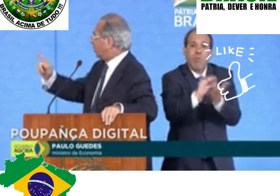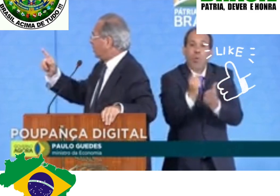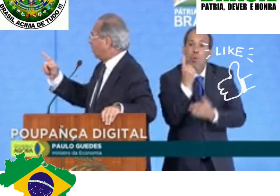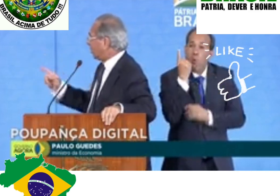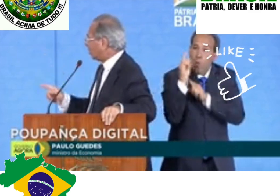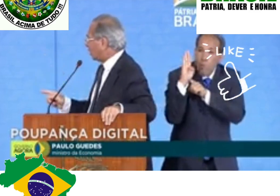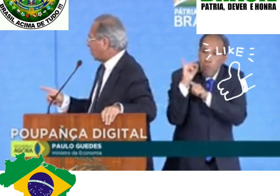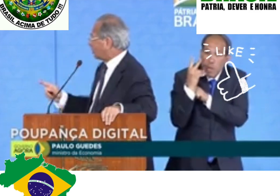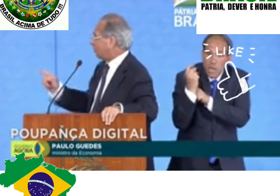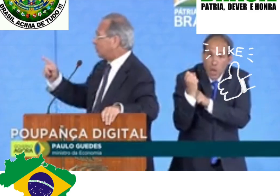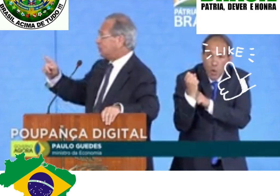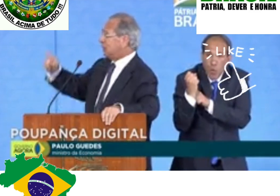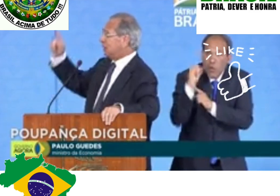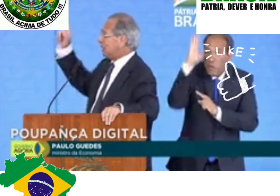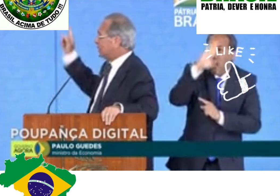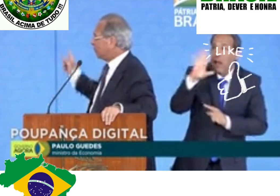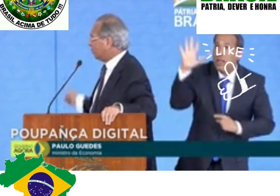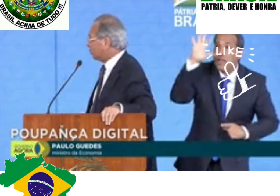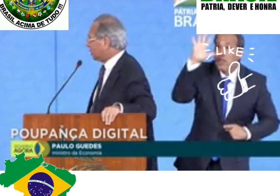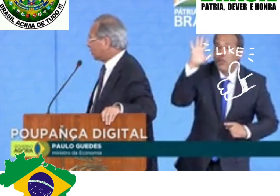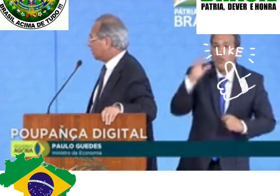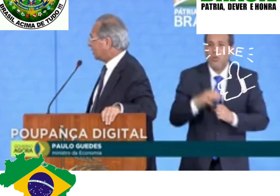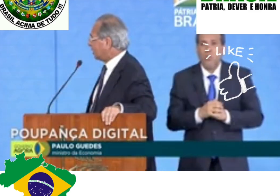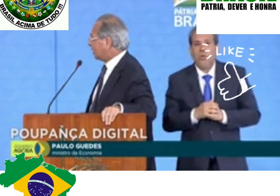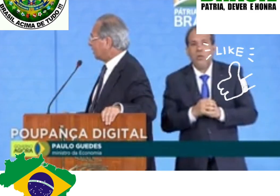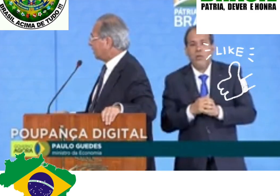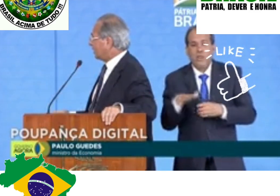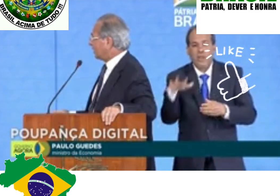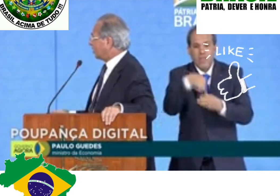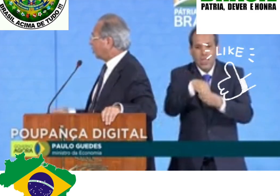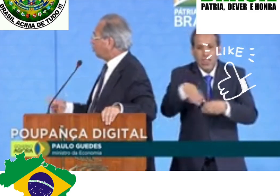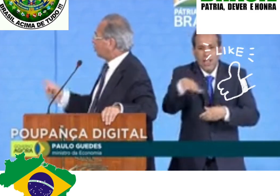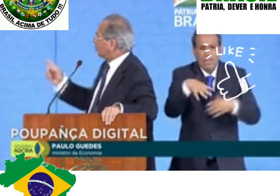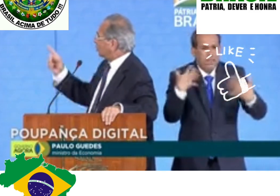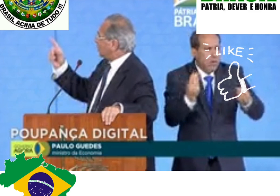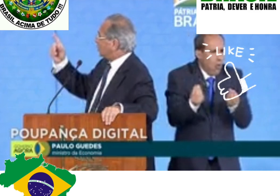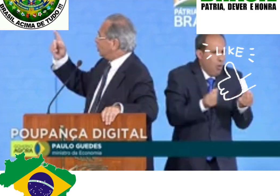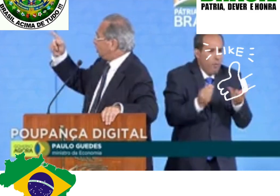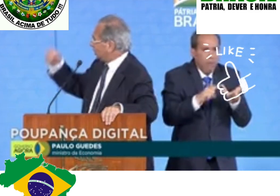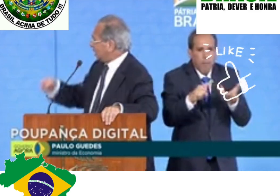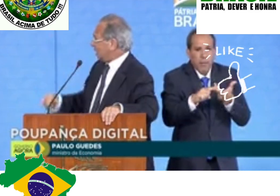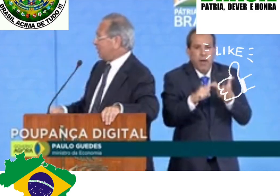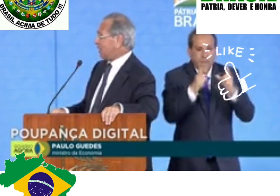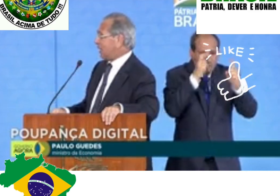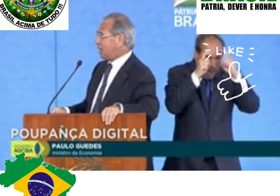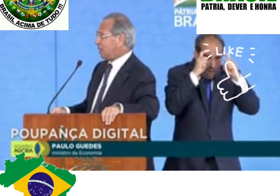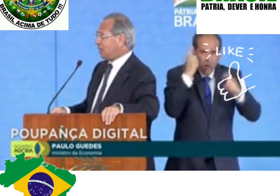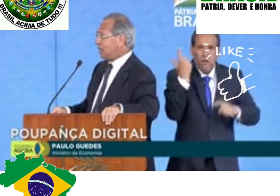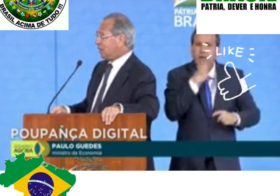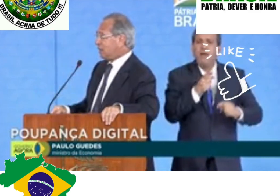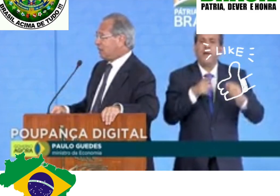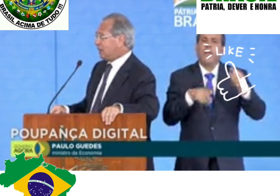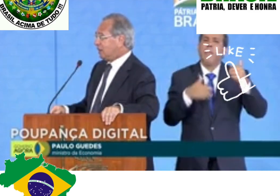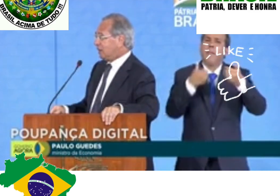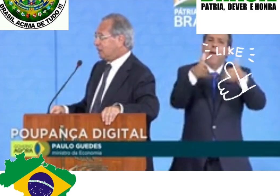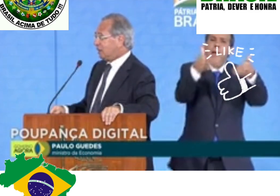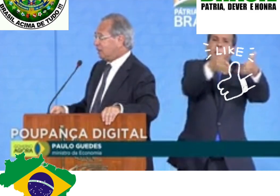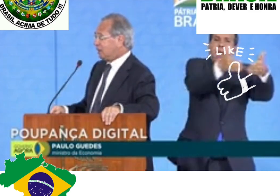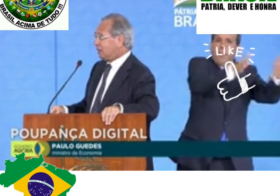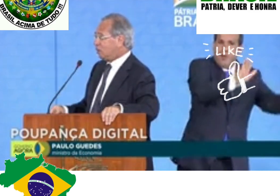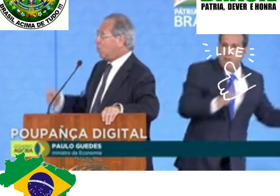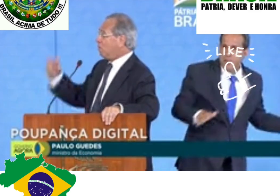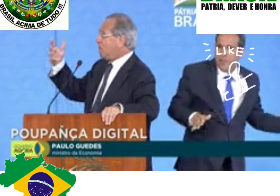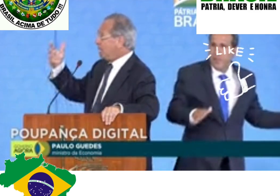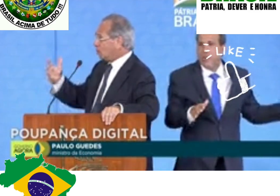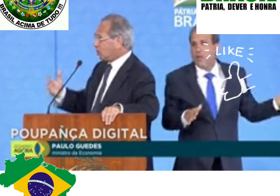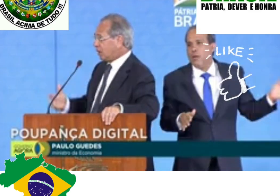para um campeão nacional, que depois financia a campanha política, nós podíamos desalavancar